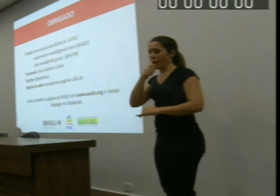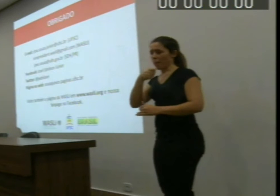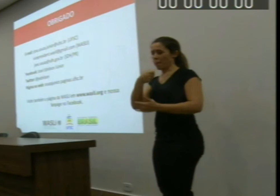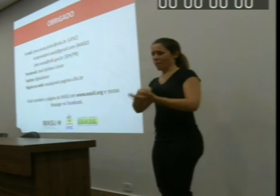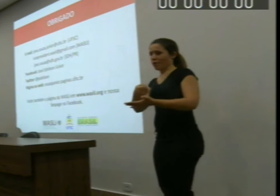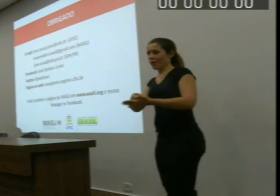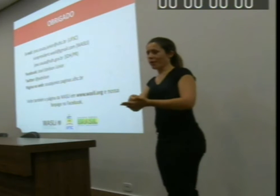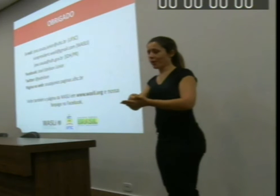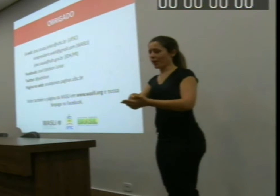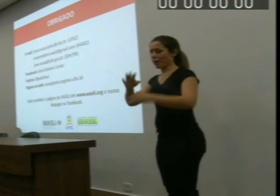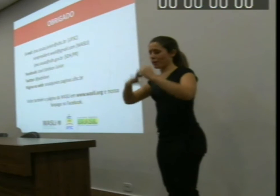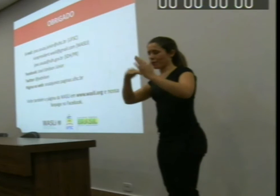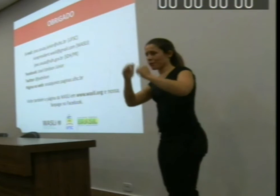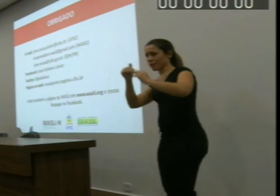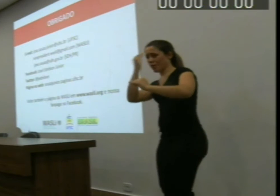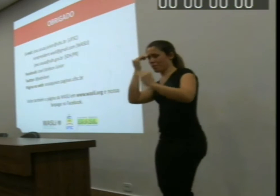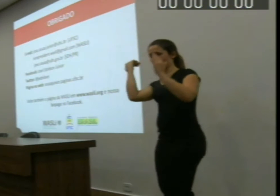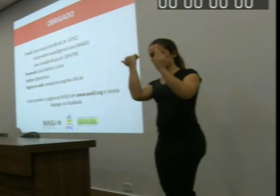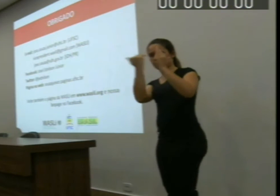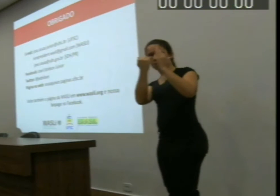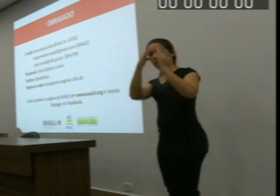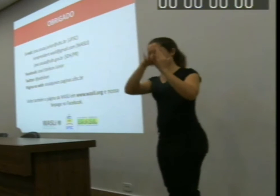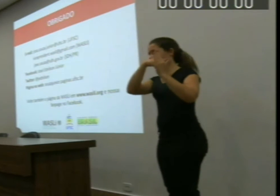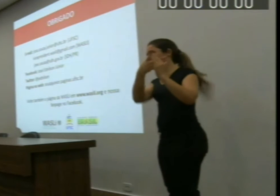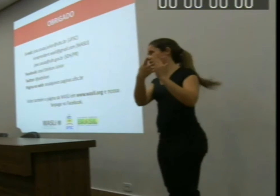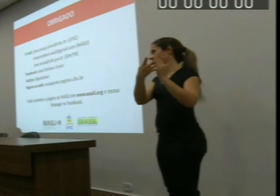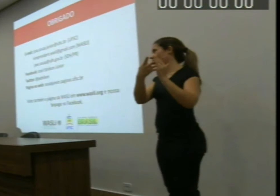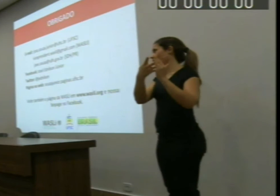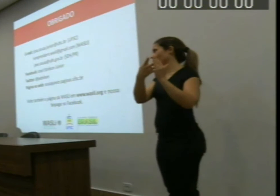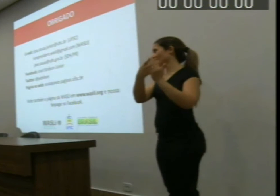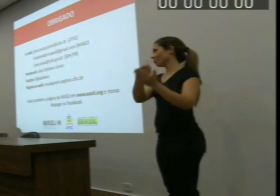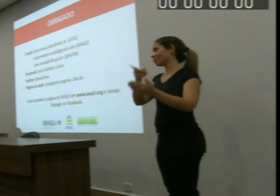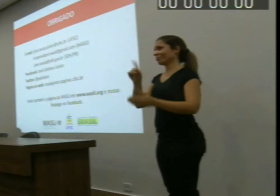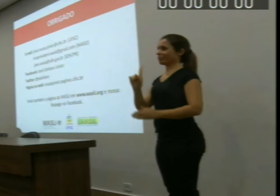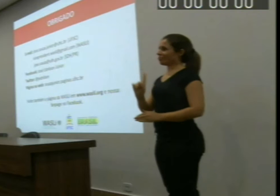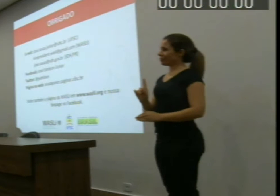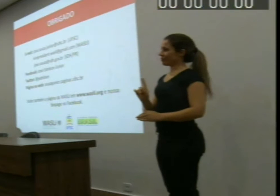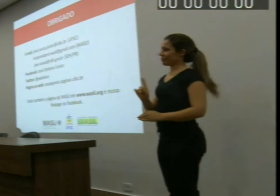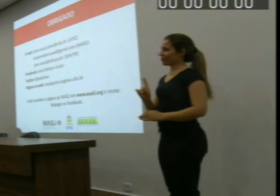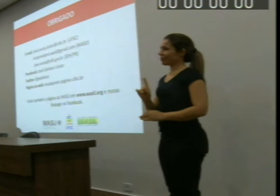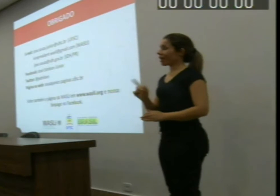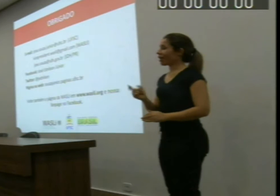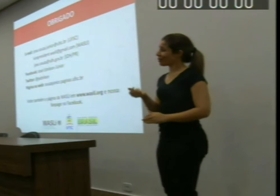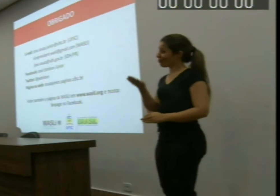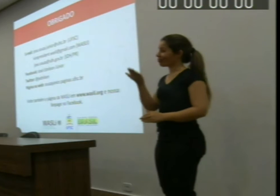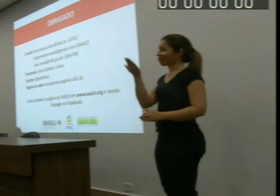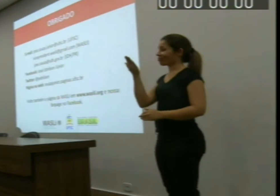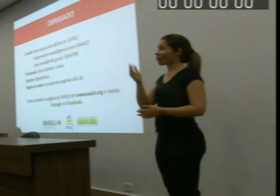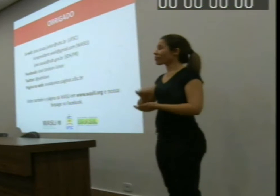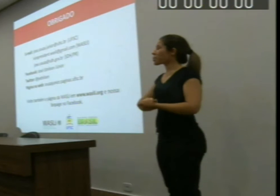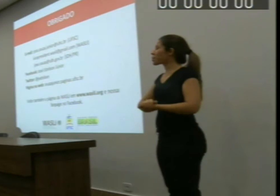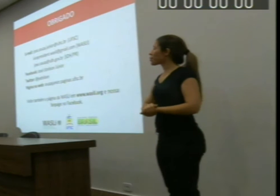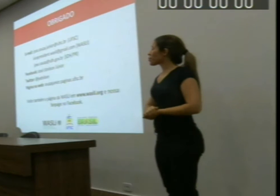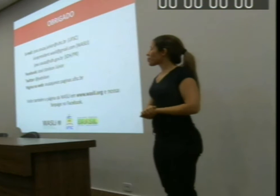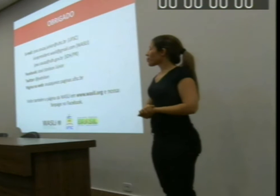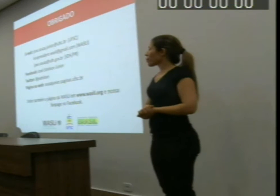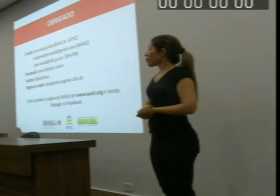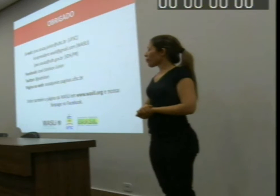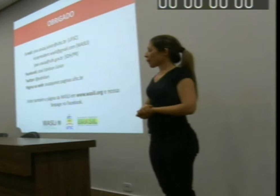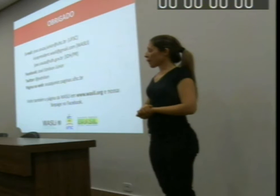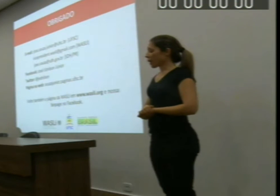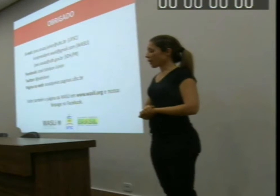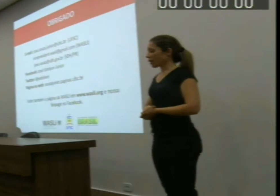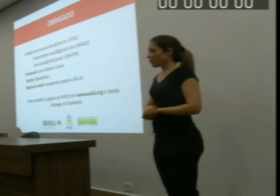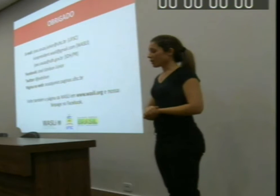absolvidos no no CAD que é o Conselho de administração e e econômico né ah que é o